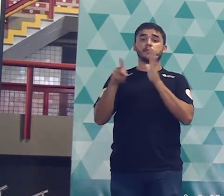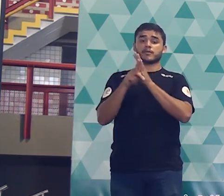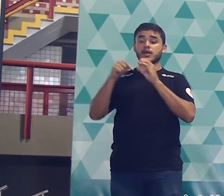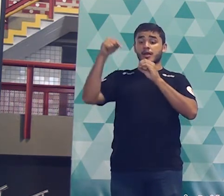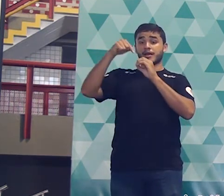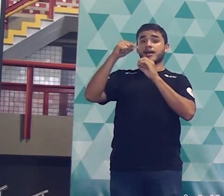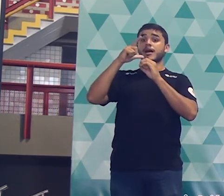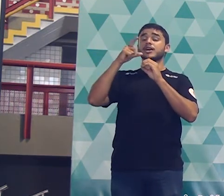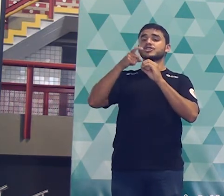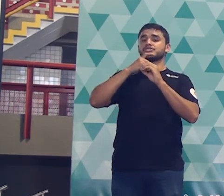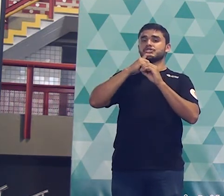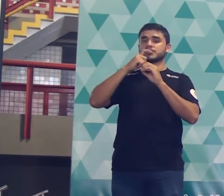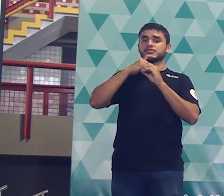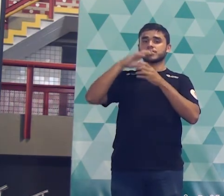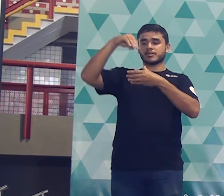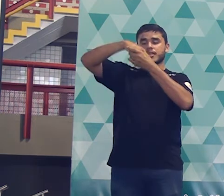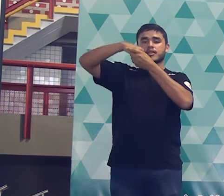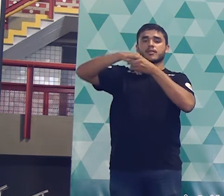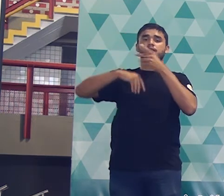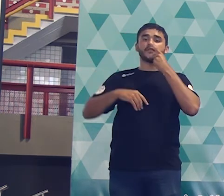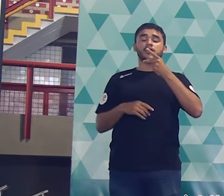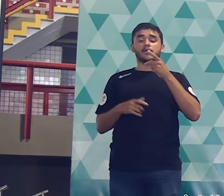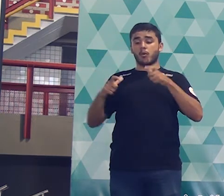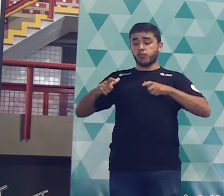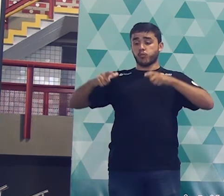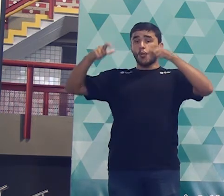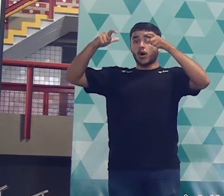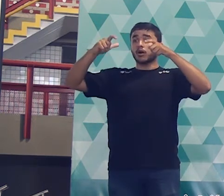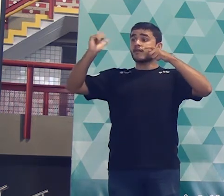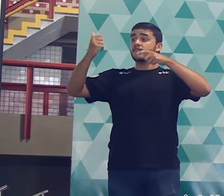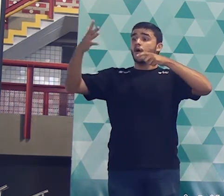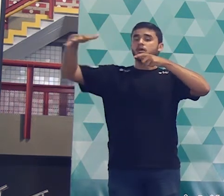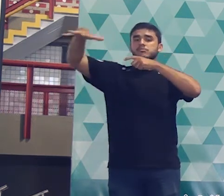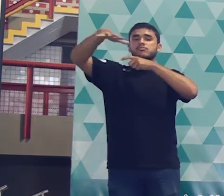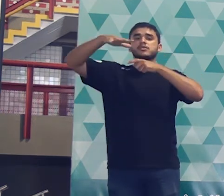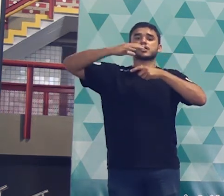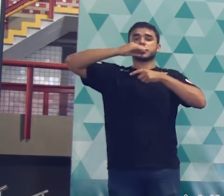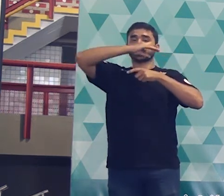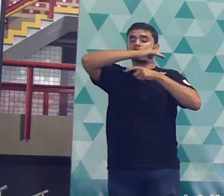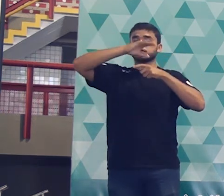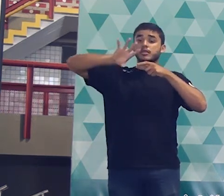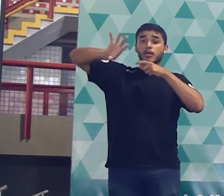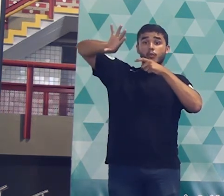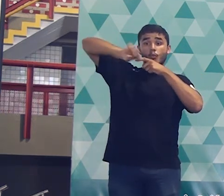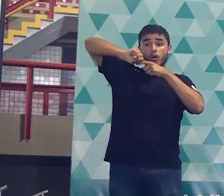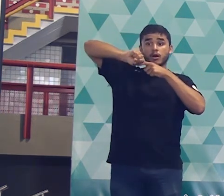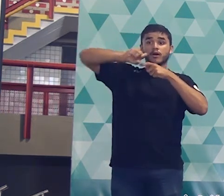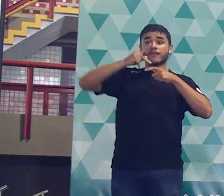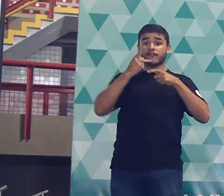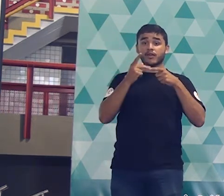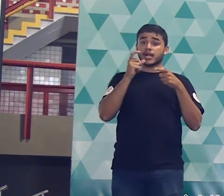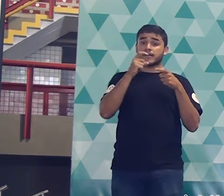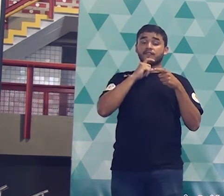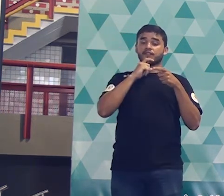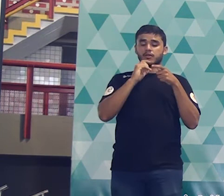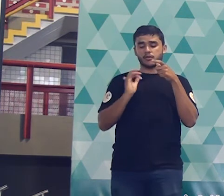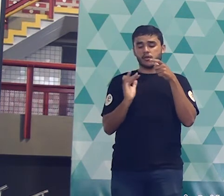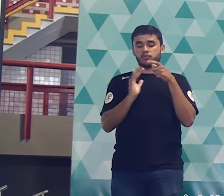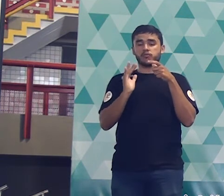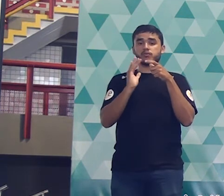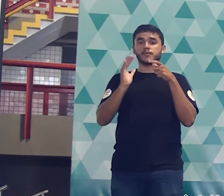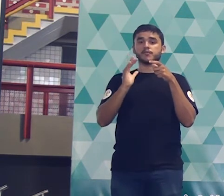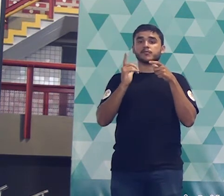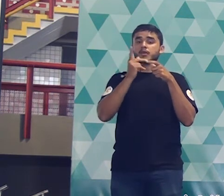motivo, a água do pote sempre está gelada. Porque dentro da cavidade que existe dentro do pote, a água vai evaporando,